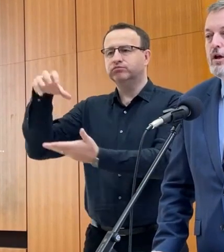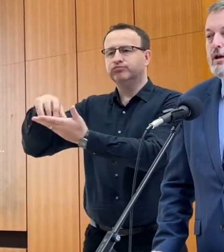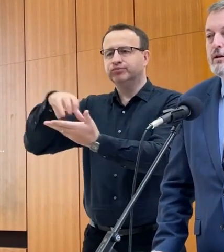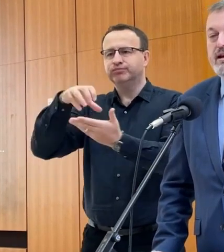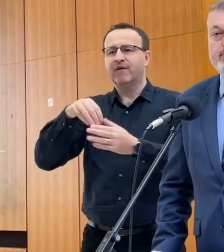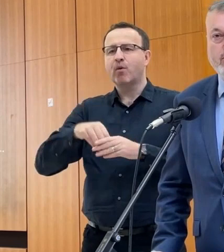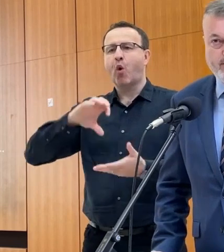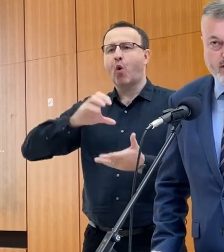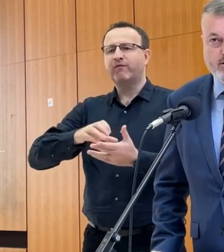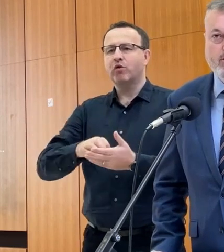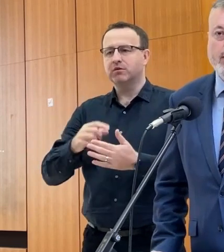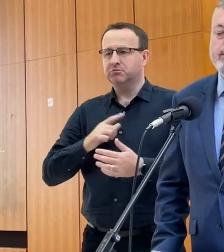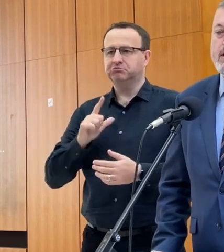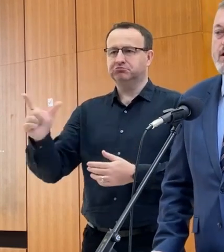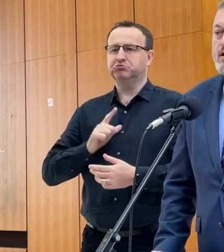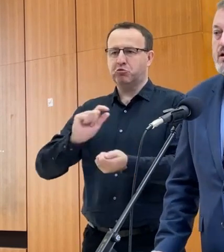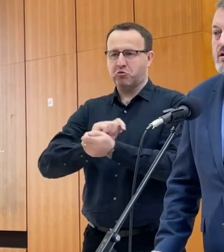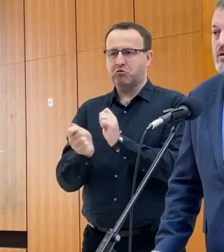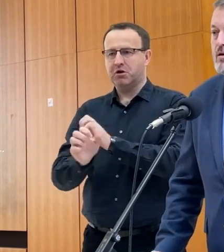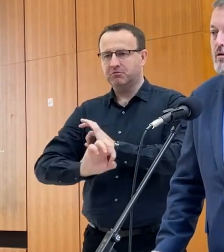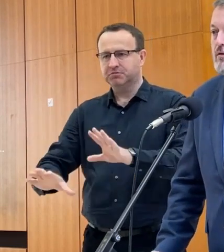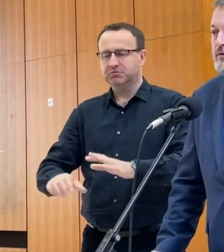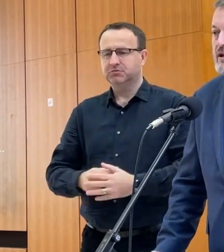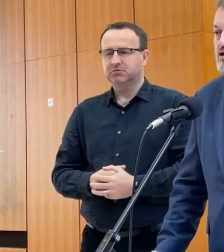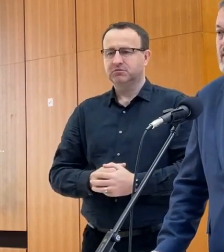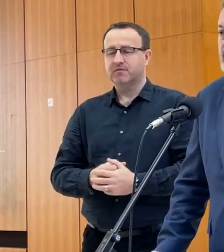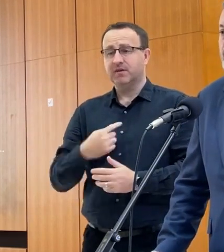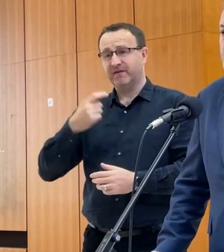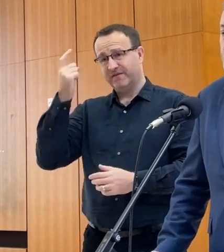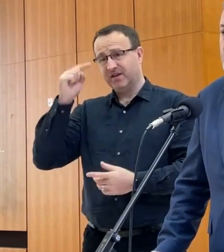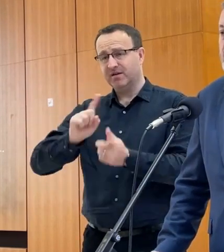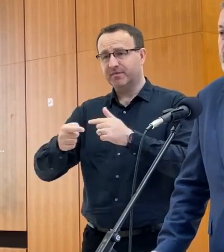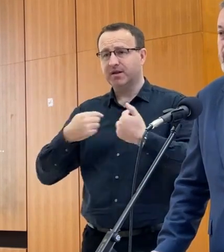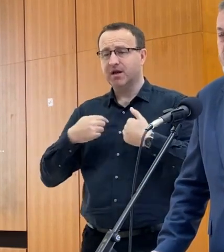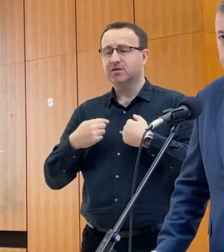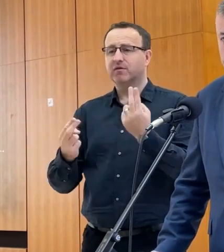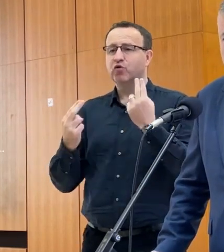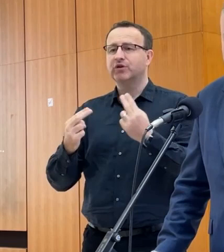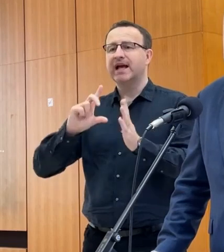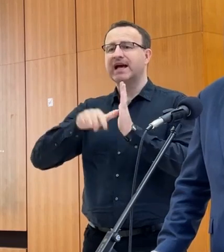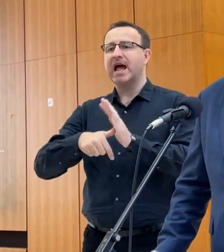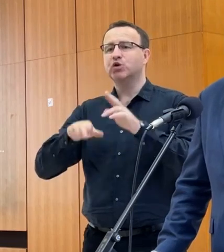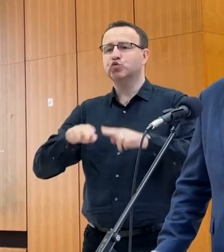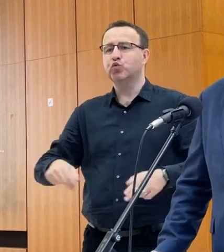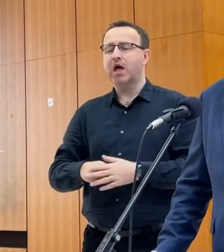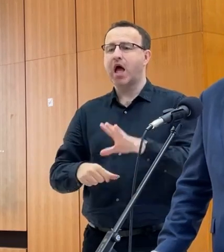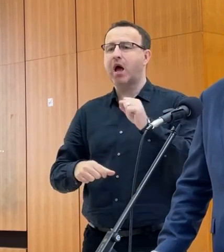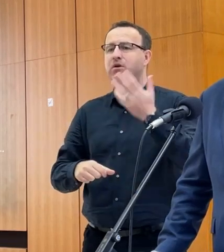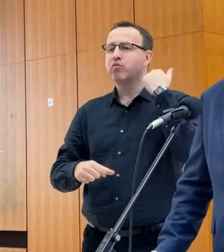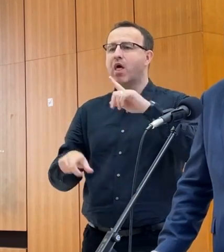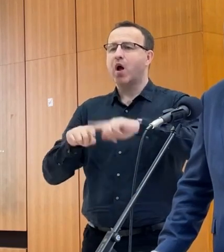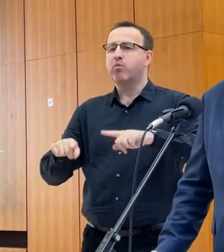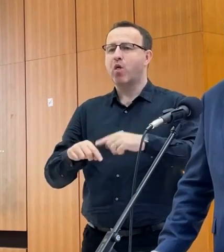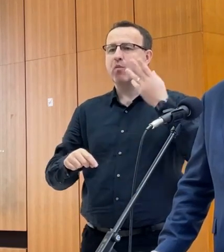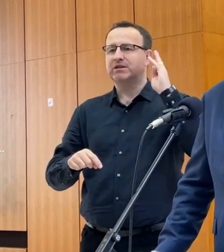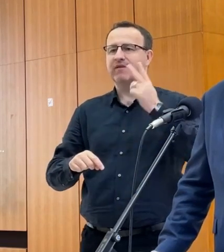obvodov. Tam sme dospeli k dohode. Viete, že pre nás boli podstatné krajské súdy, tak aby boli zachované v